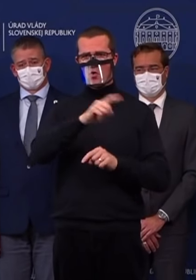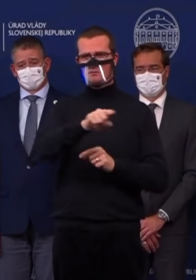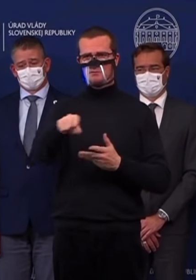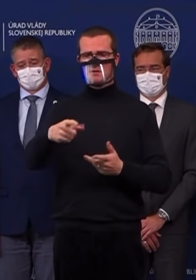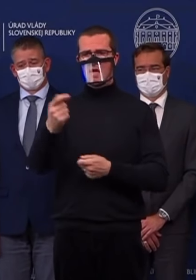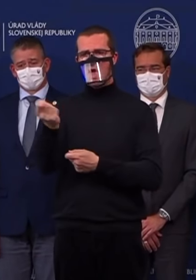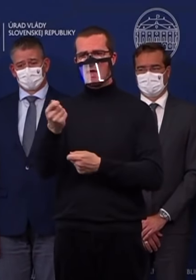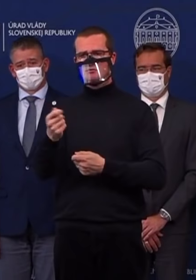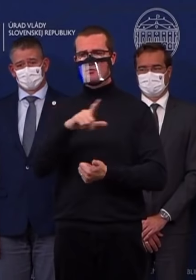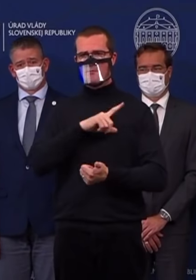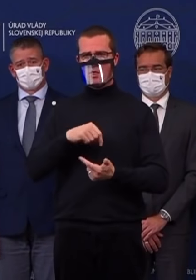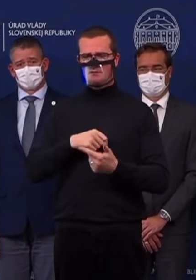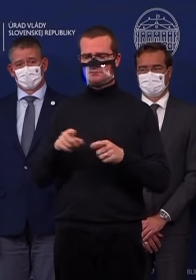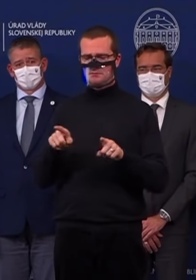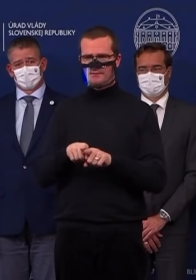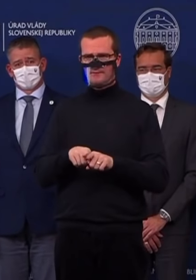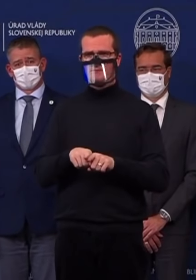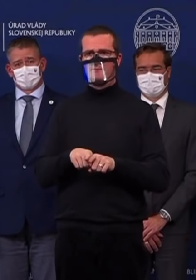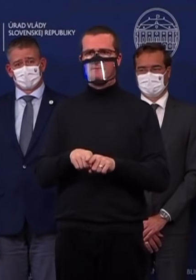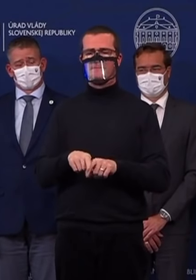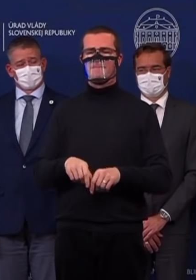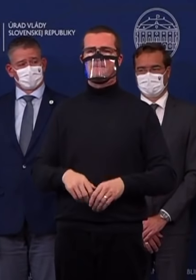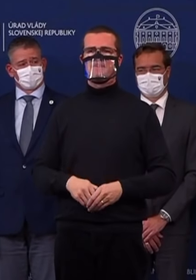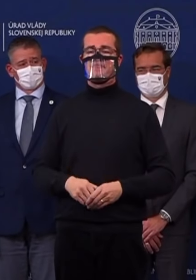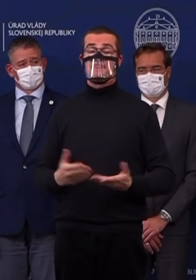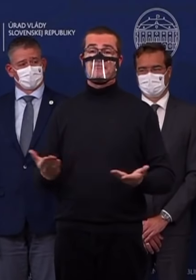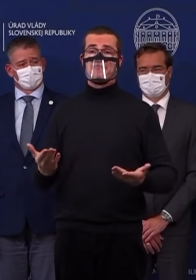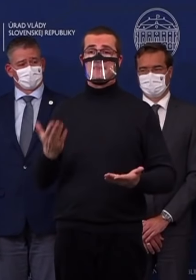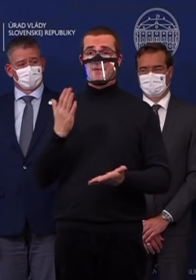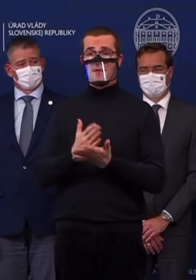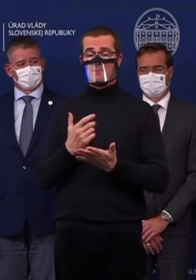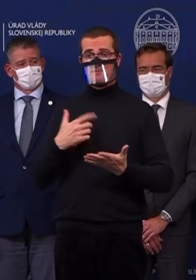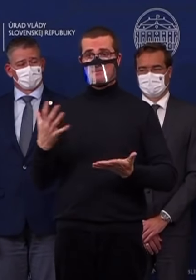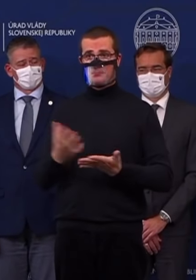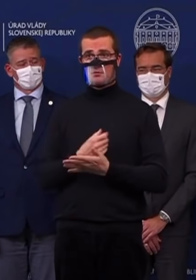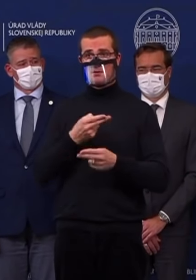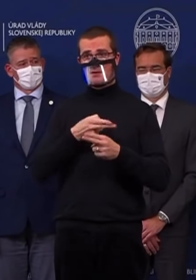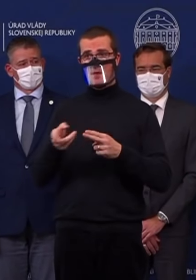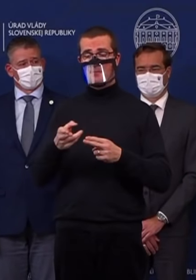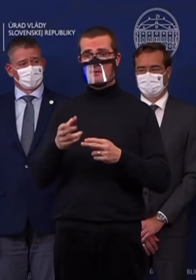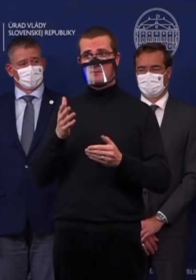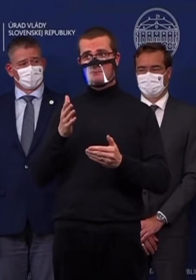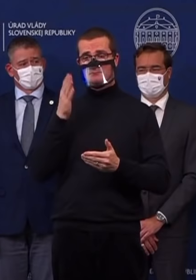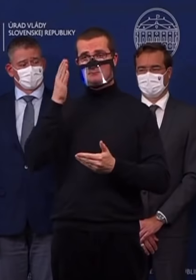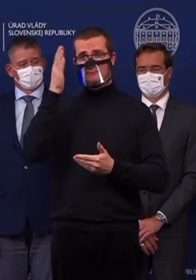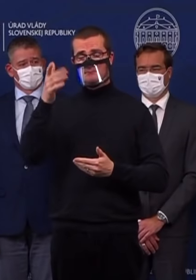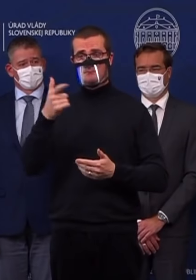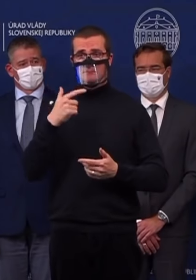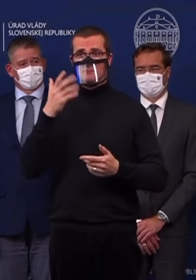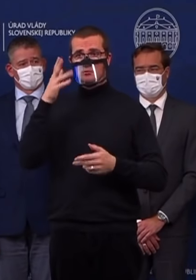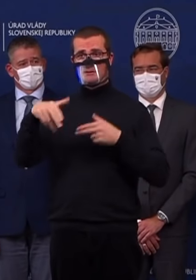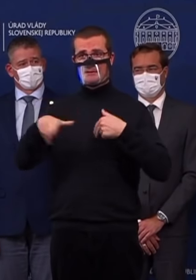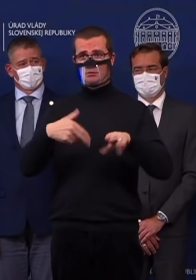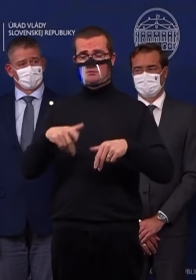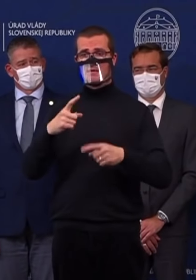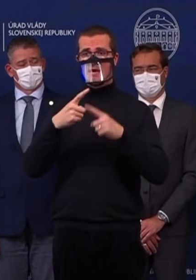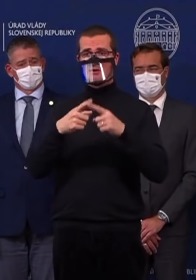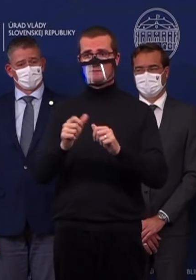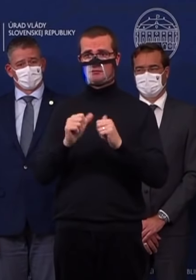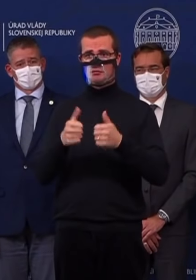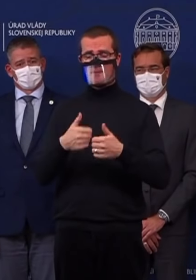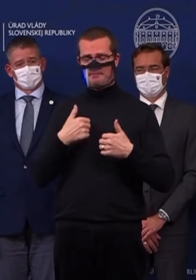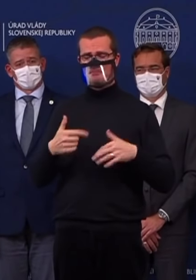či už hasičského alebo policajného. No a pokiaľ sa nám podaria naplniť predpoklady, o ktorých sa bude diskutovať na krízovom